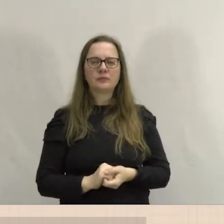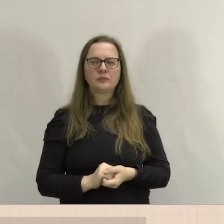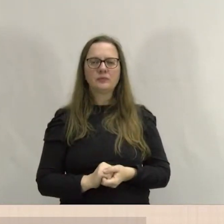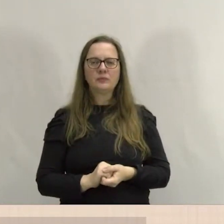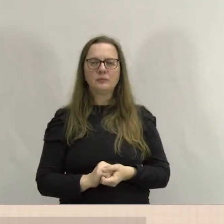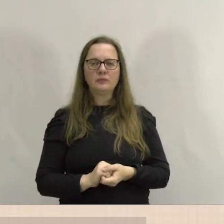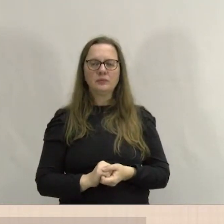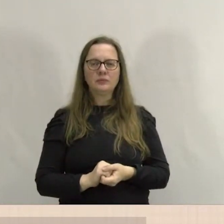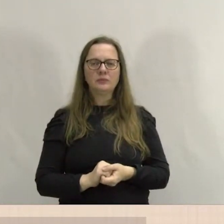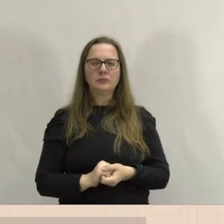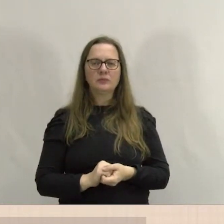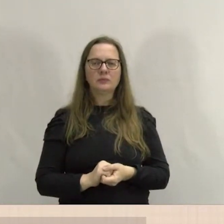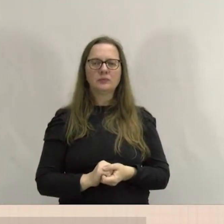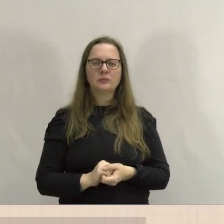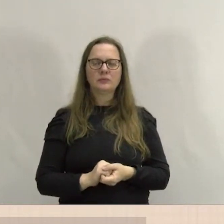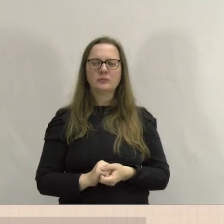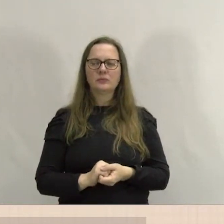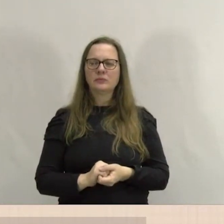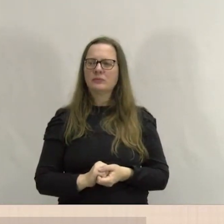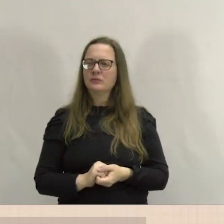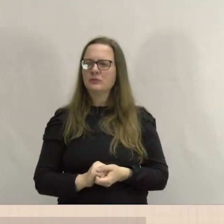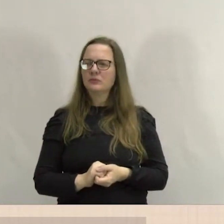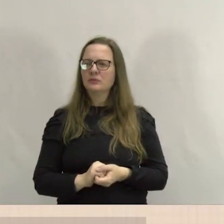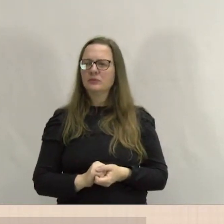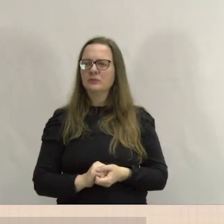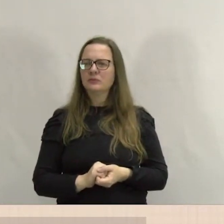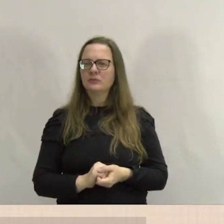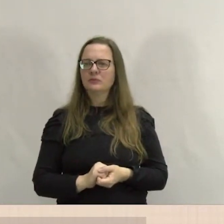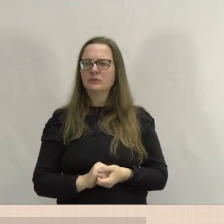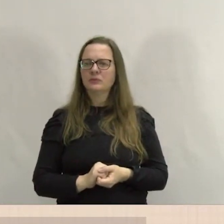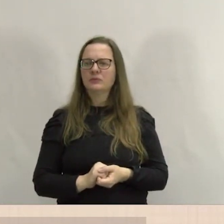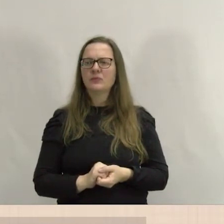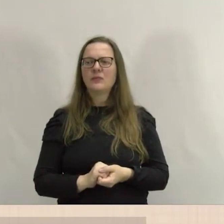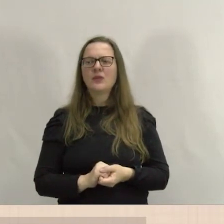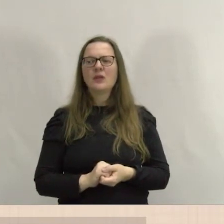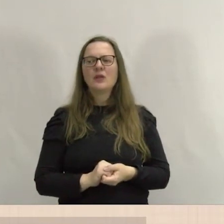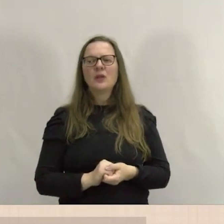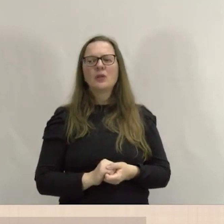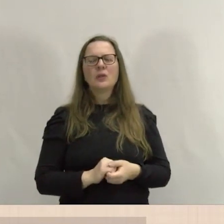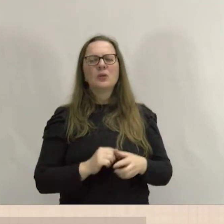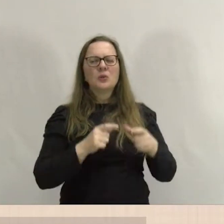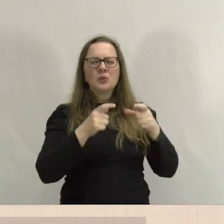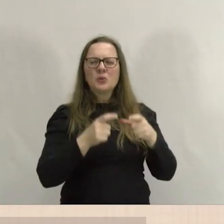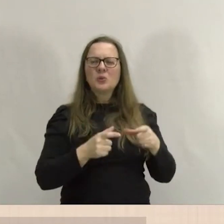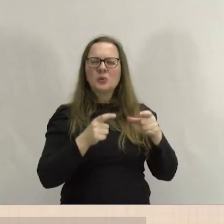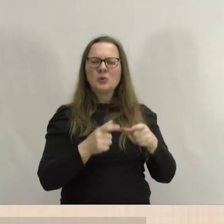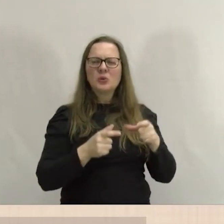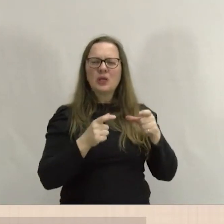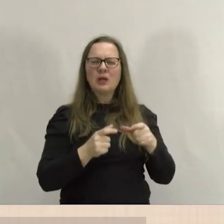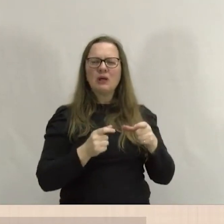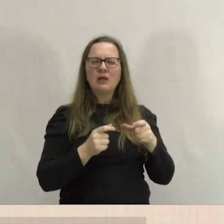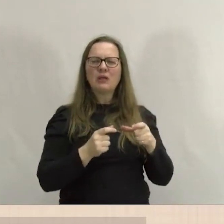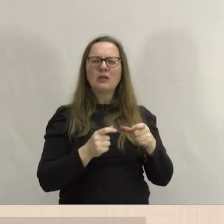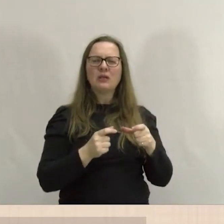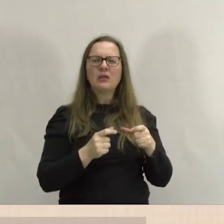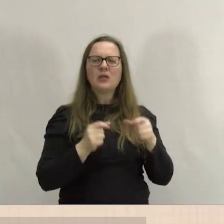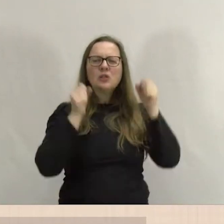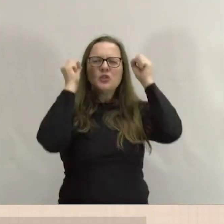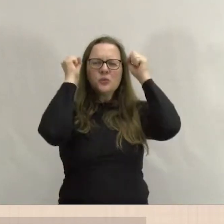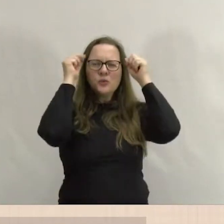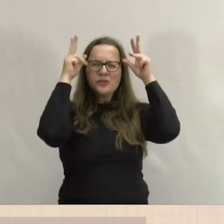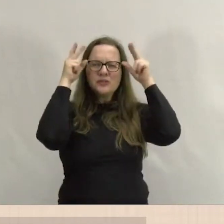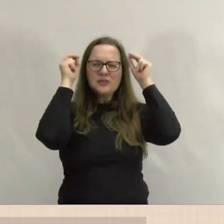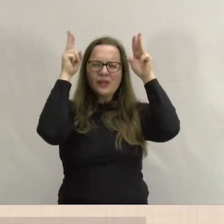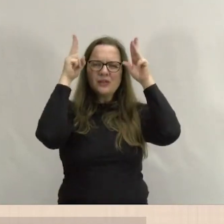assentaram os escribas e os fariseus. Quem deveria sentar na cadeira de